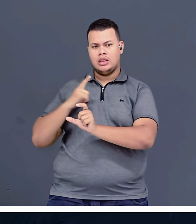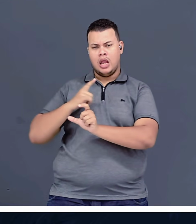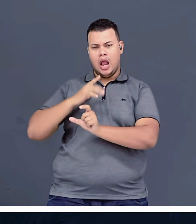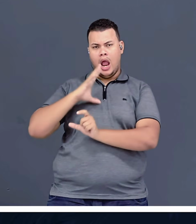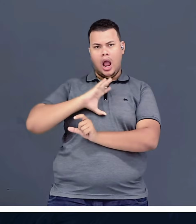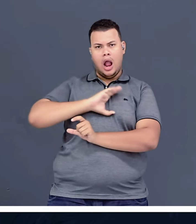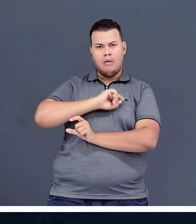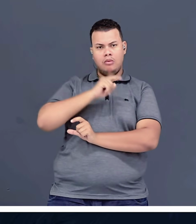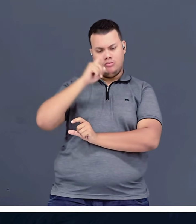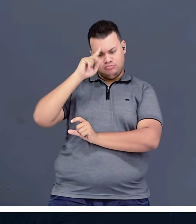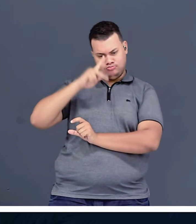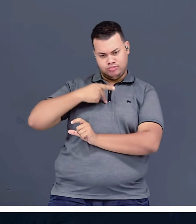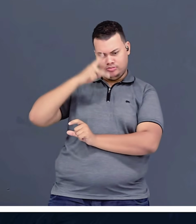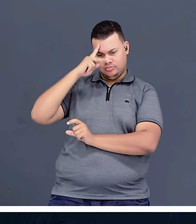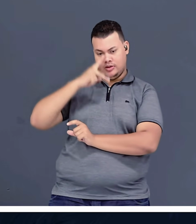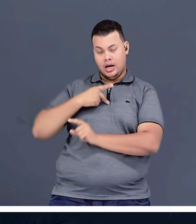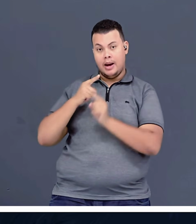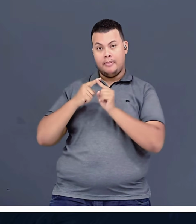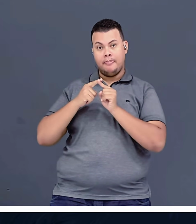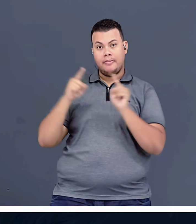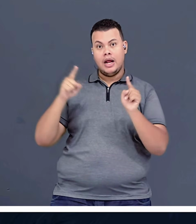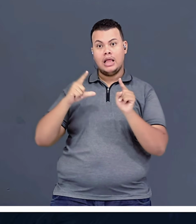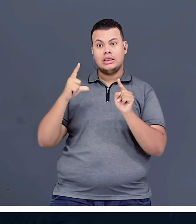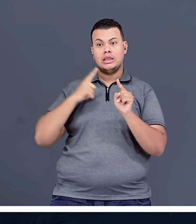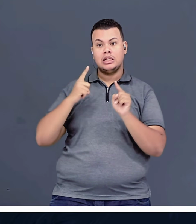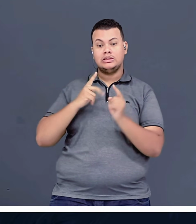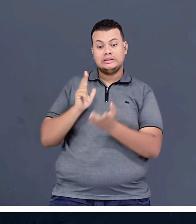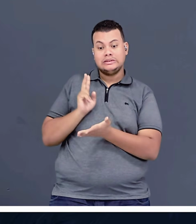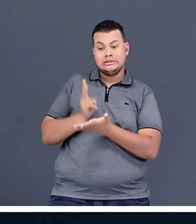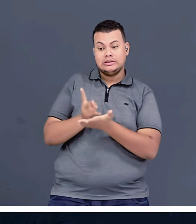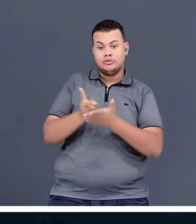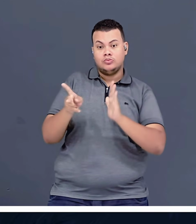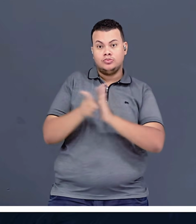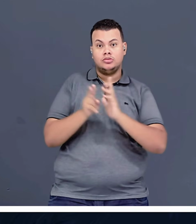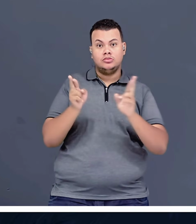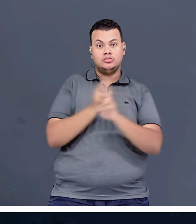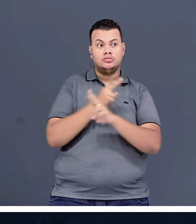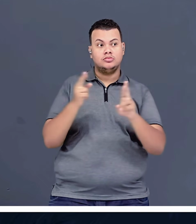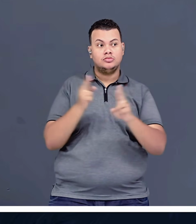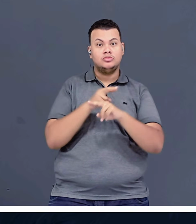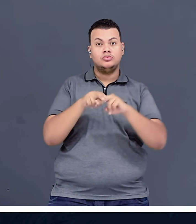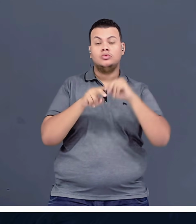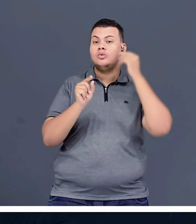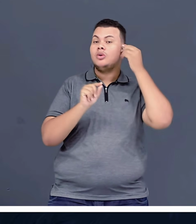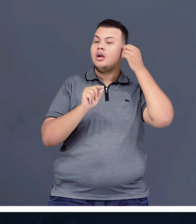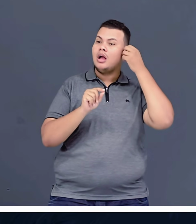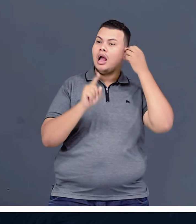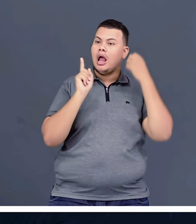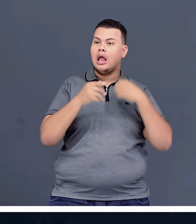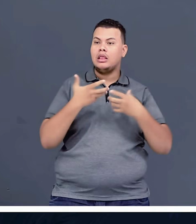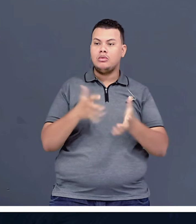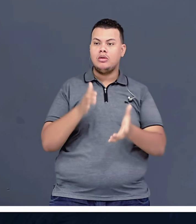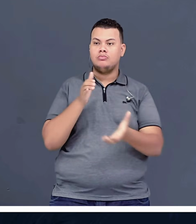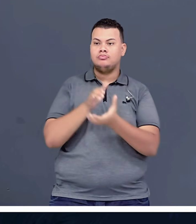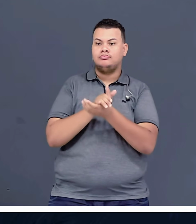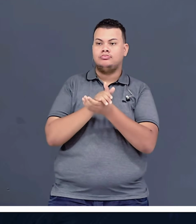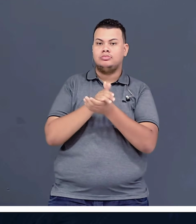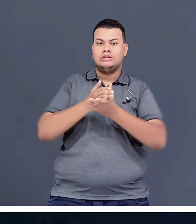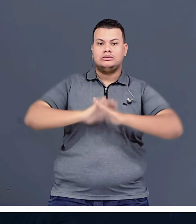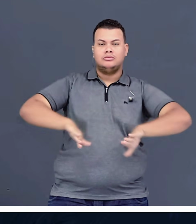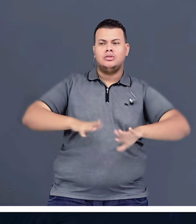amam, mas a condução sempre dessa relação foi para não se divorciarem. Por